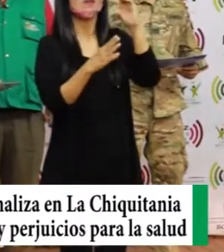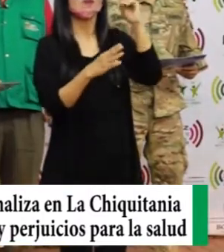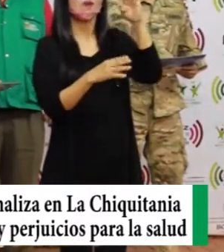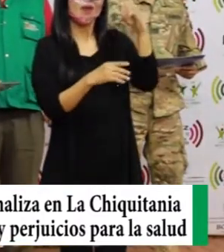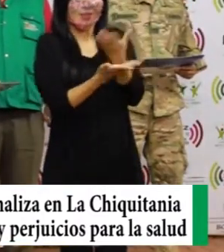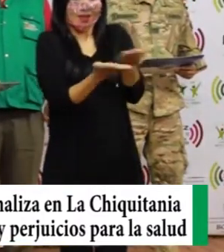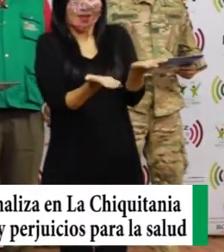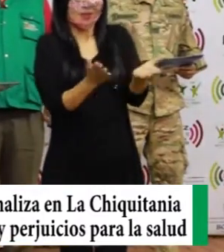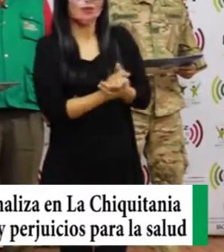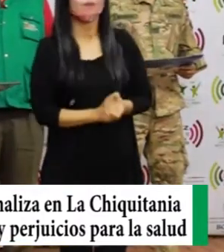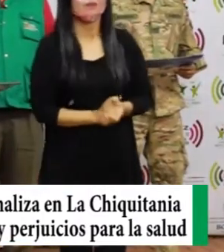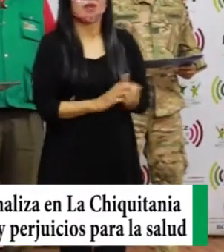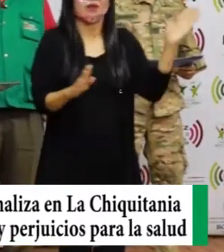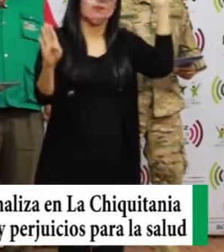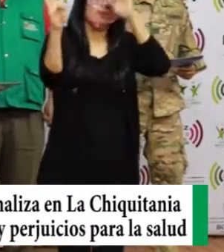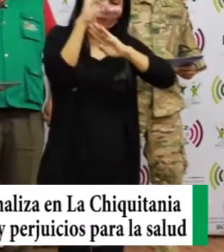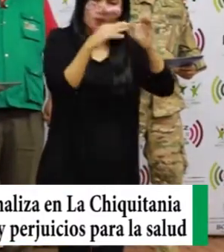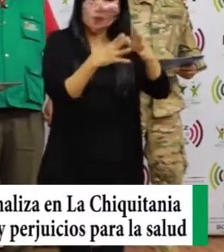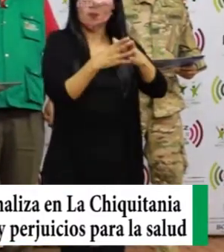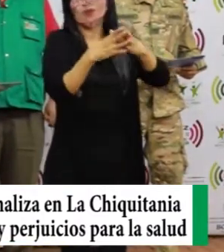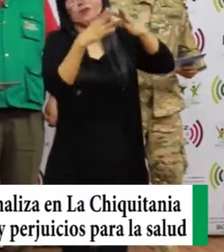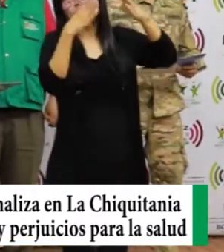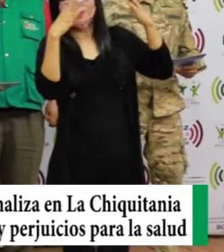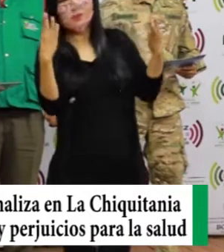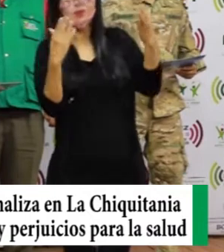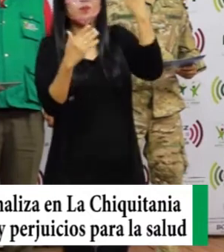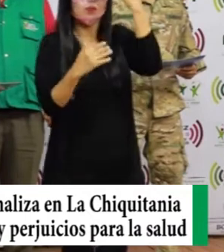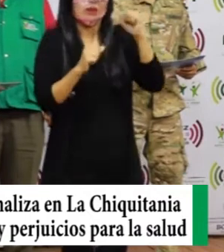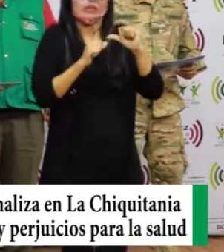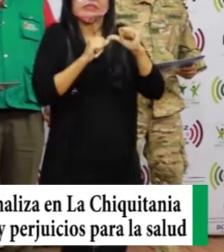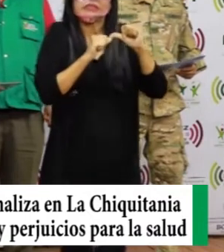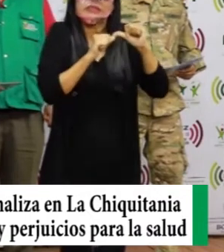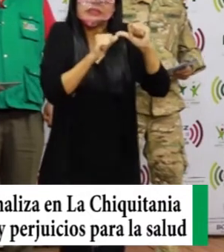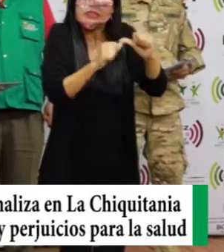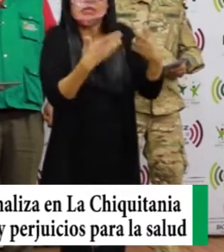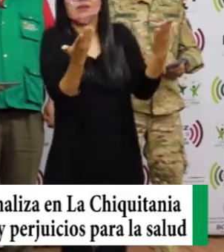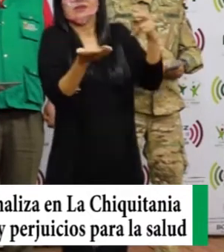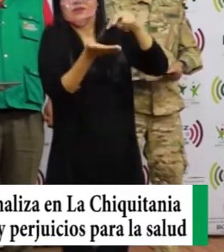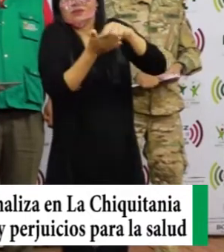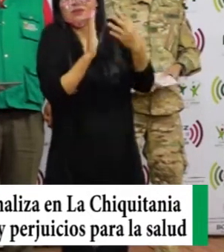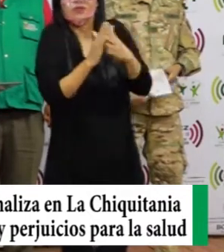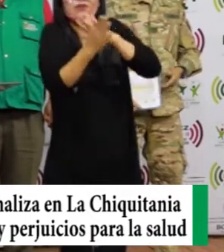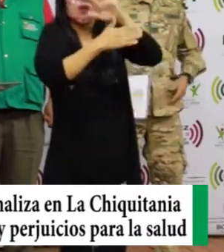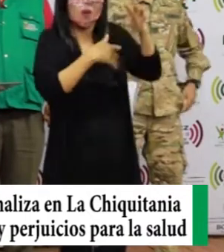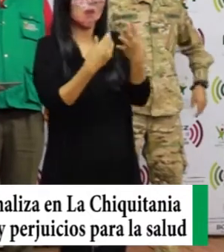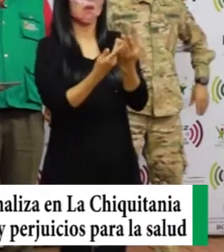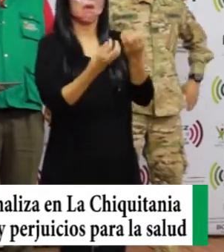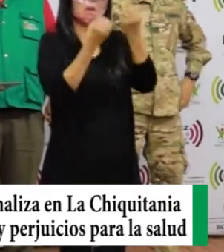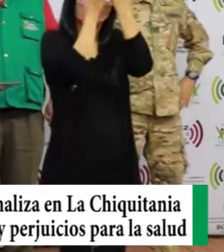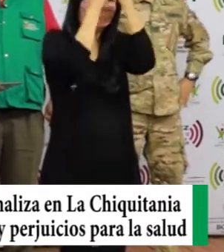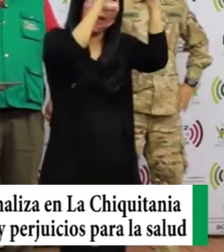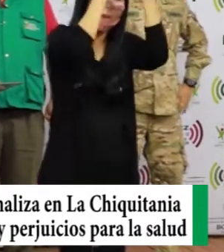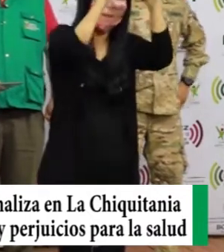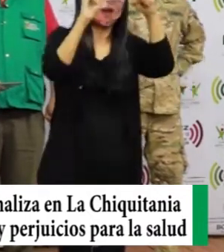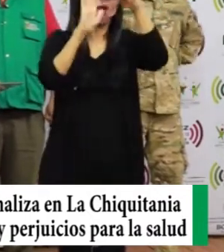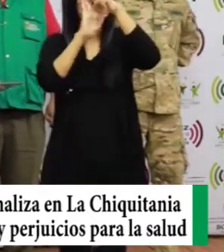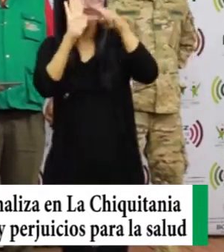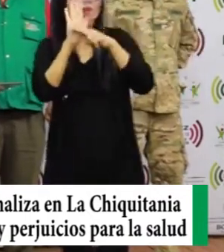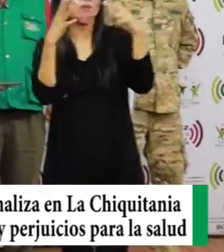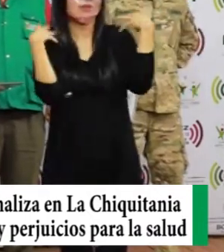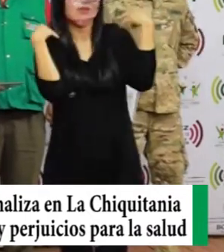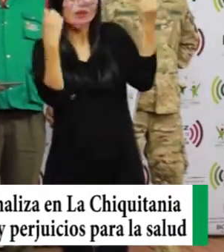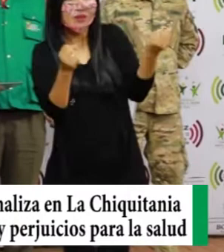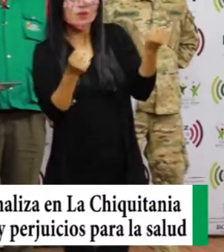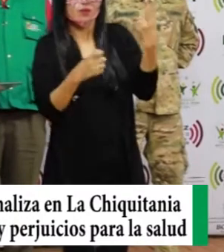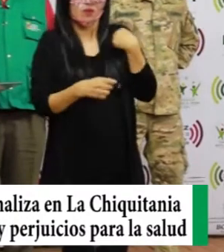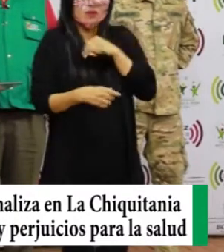muy preocupados de que se continúe rompiendo las medidas y las normativas en salud